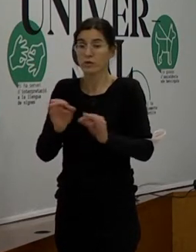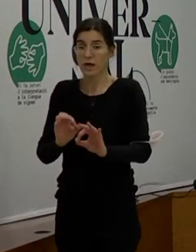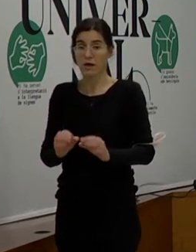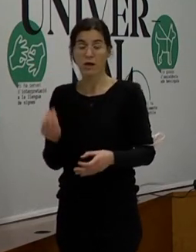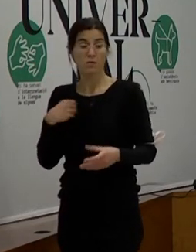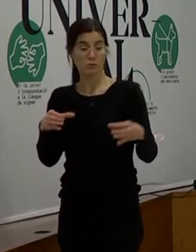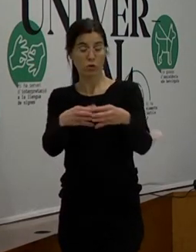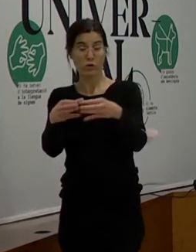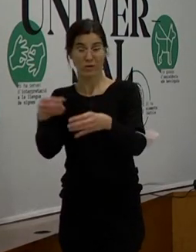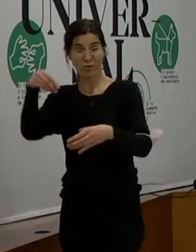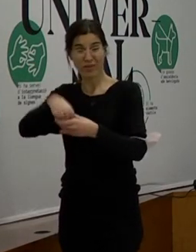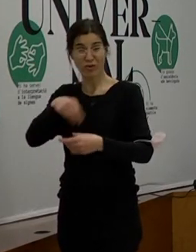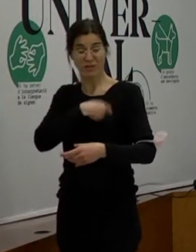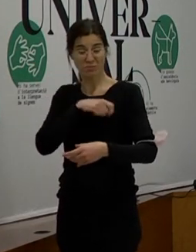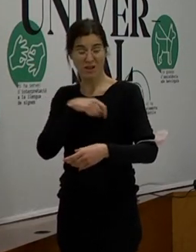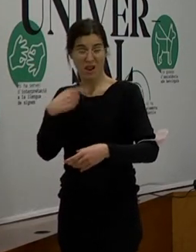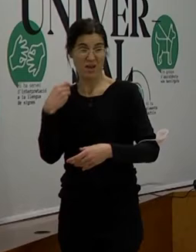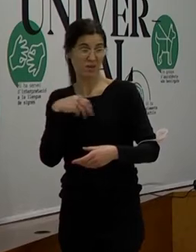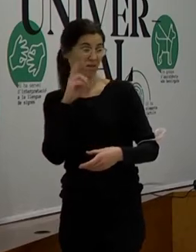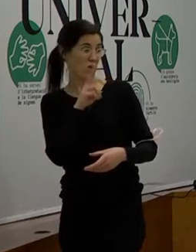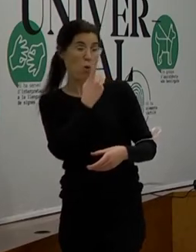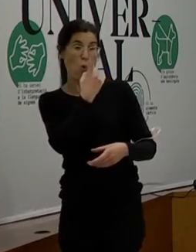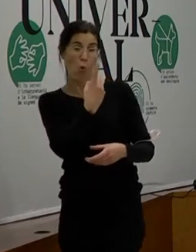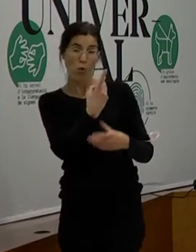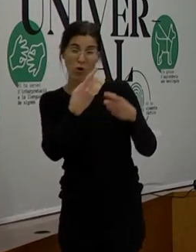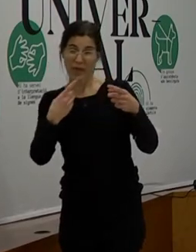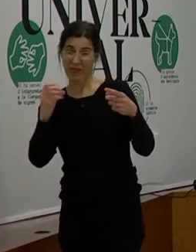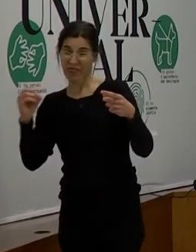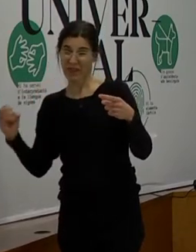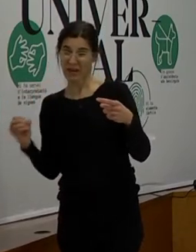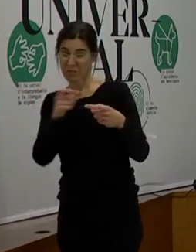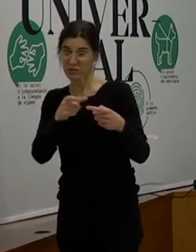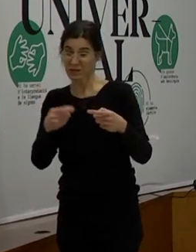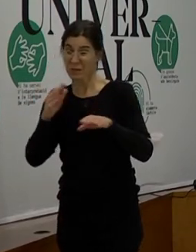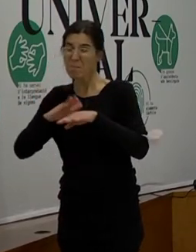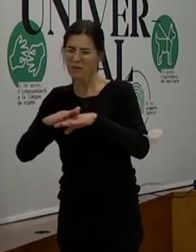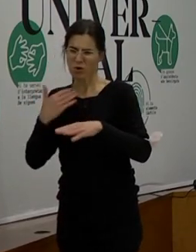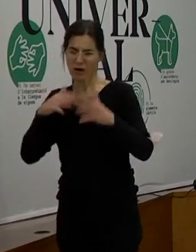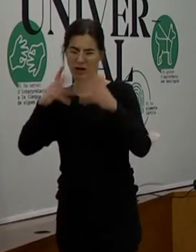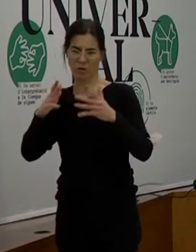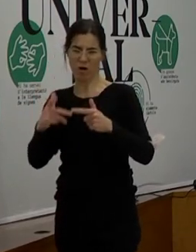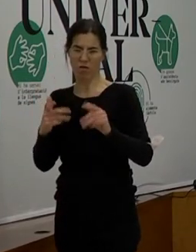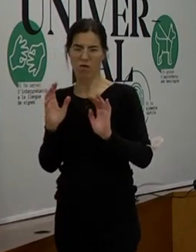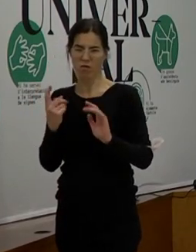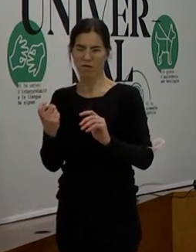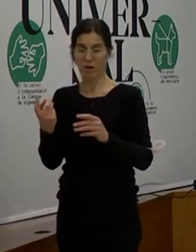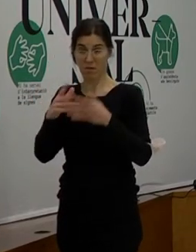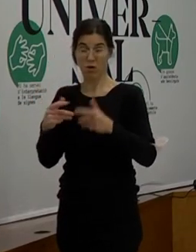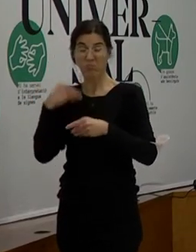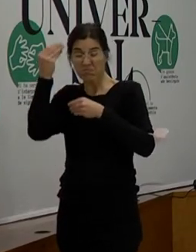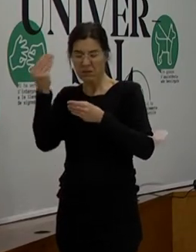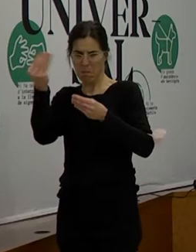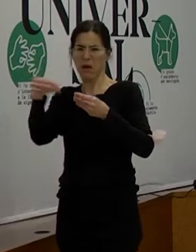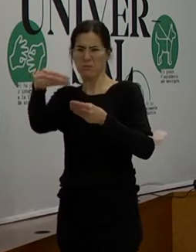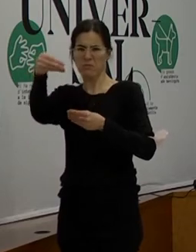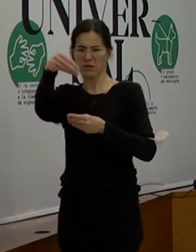tot aquest col·lectiu, a Espanya tenim, mira les xifres que hi ha, 1 de cada 100 com a mínim calculat. Nosaltres pensem que hi ha més, nosaltres